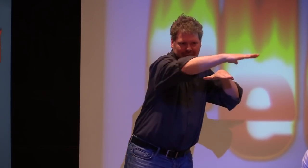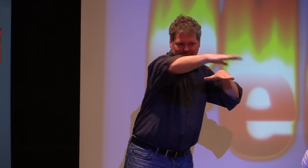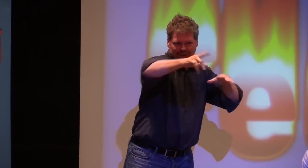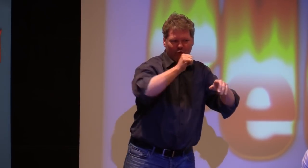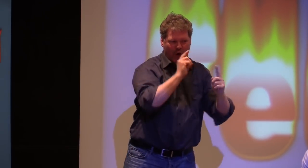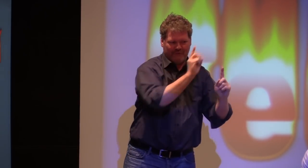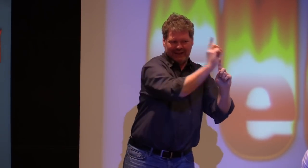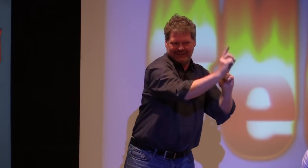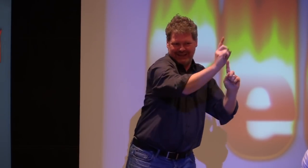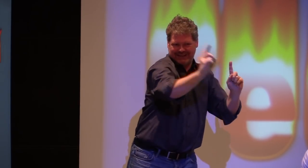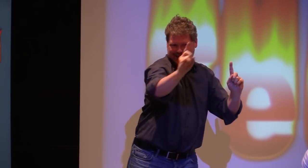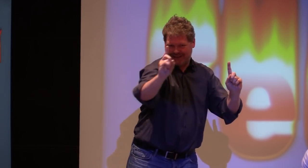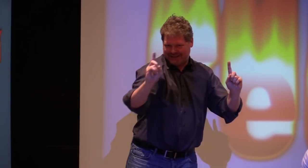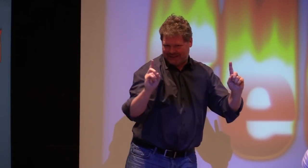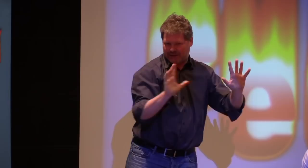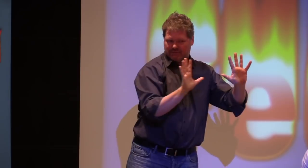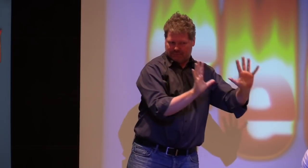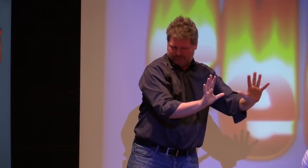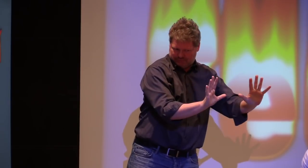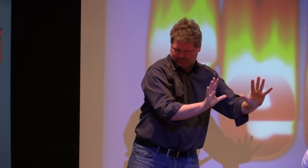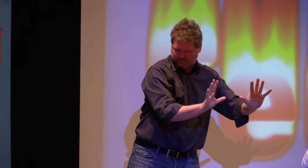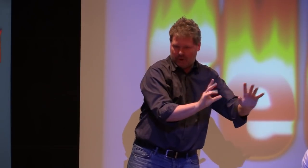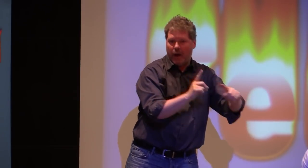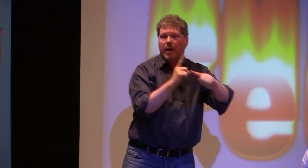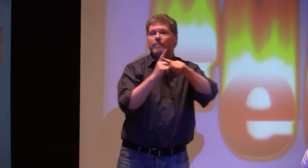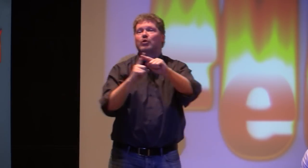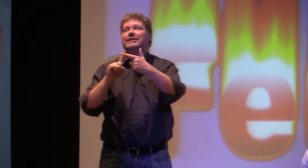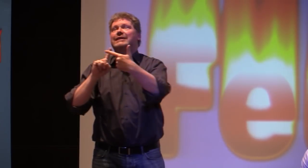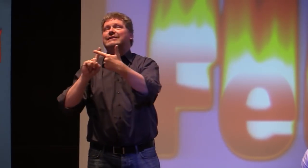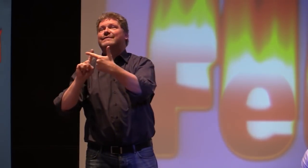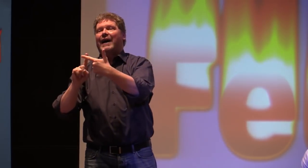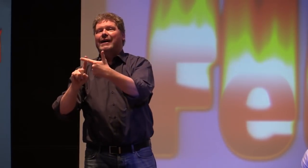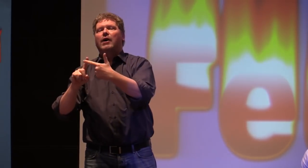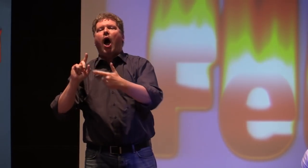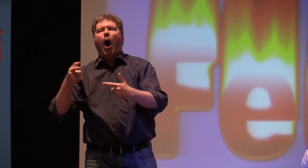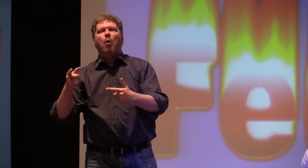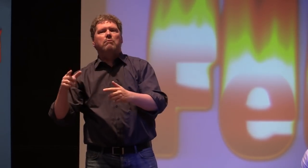so übernommen und habe in den Landesverbänden Jugendbeauftragte installiert.